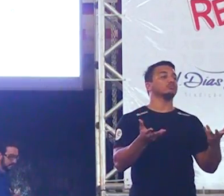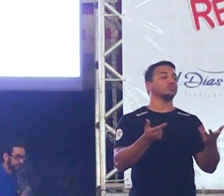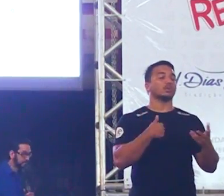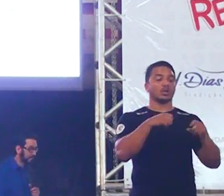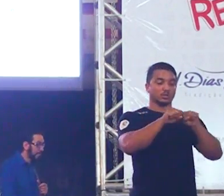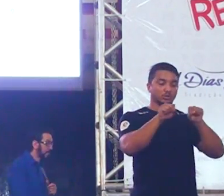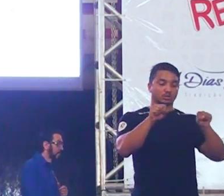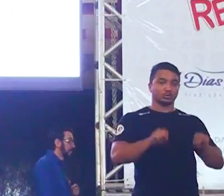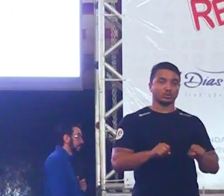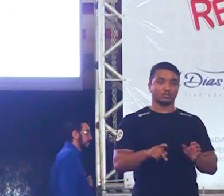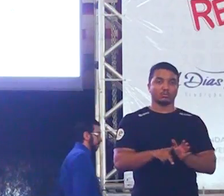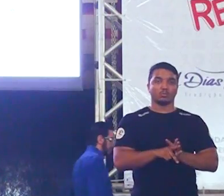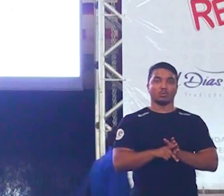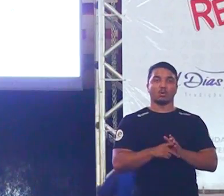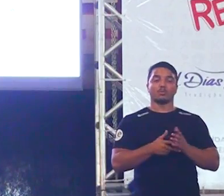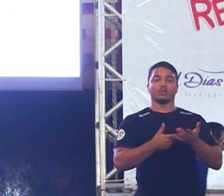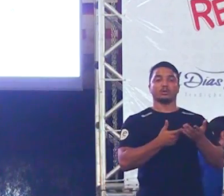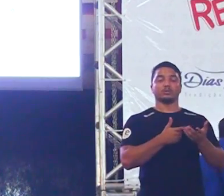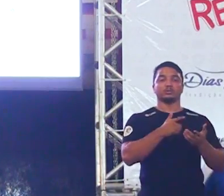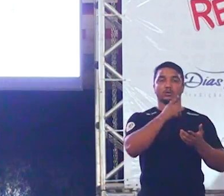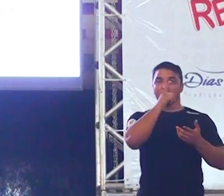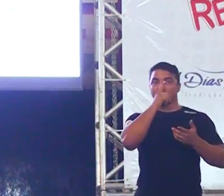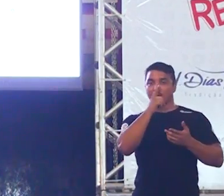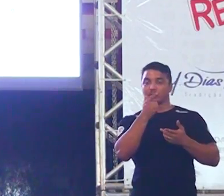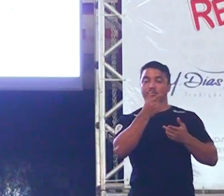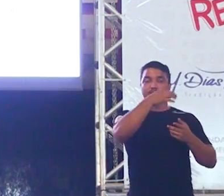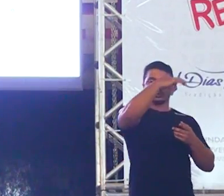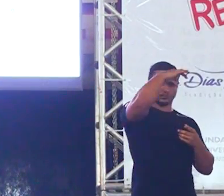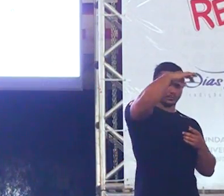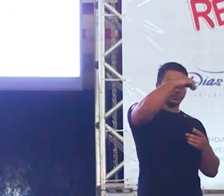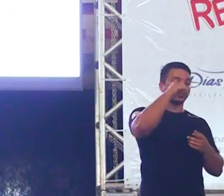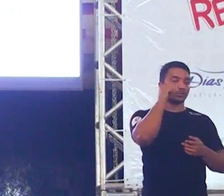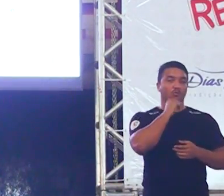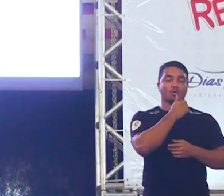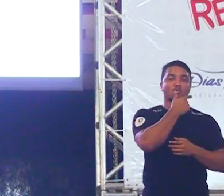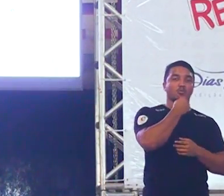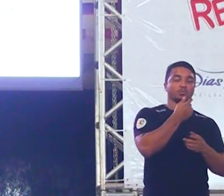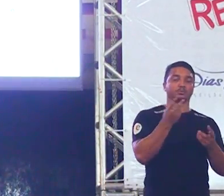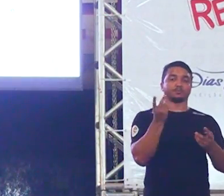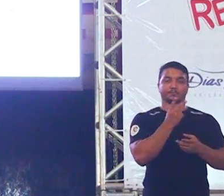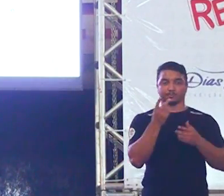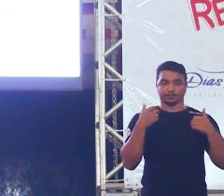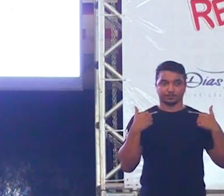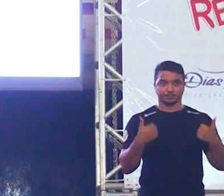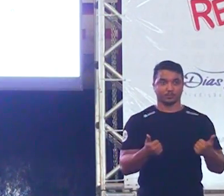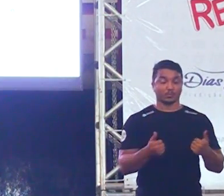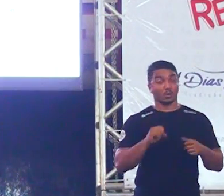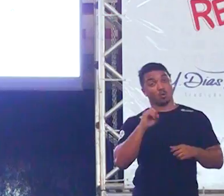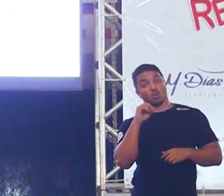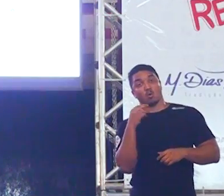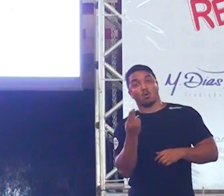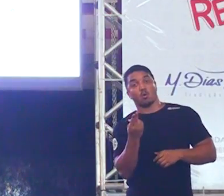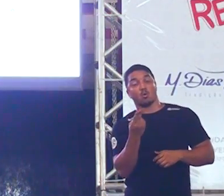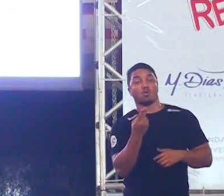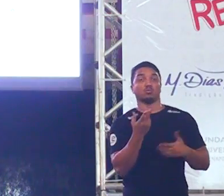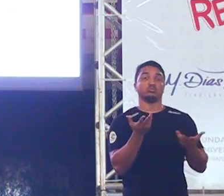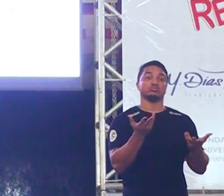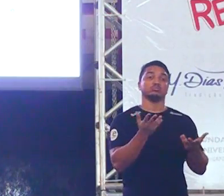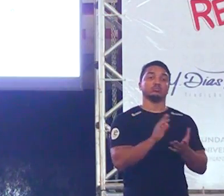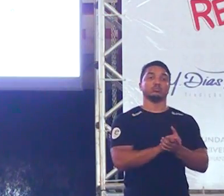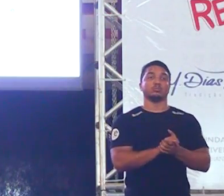o sistema genital masculino e o sistema genital feminino, ou, se